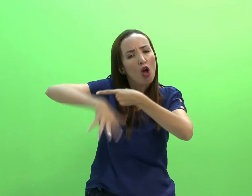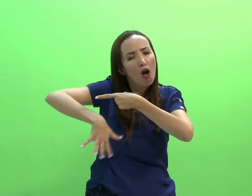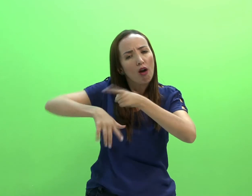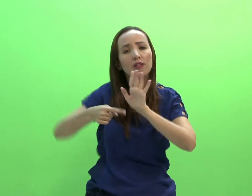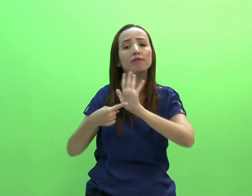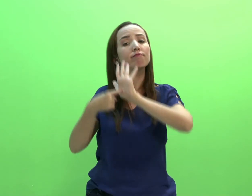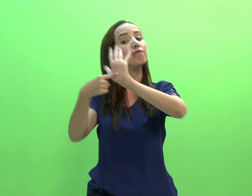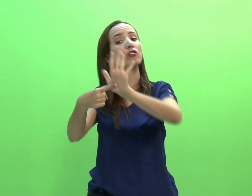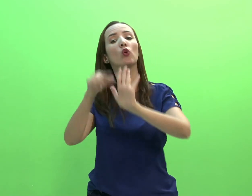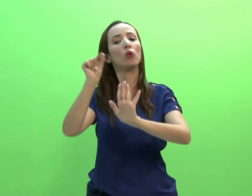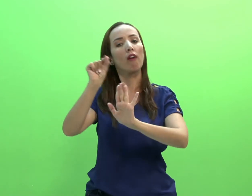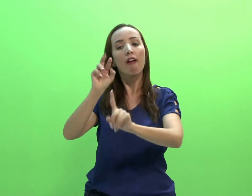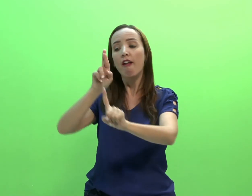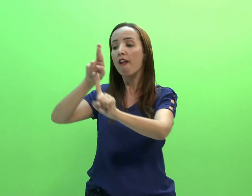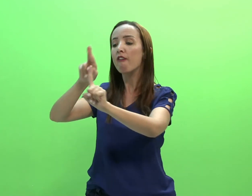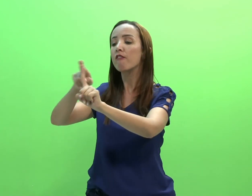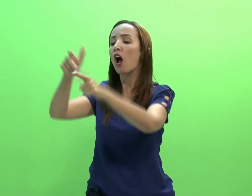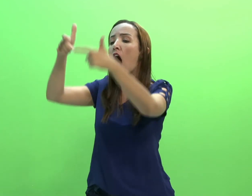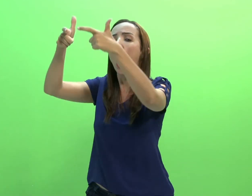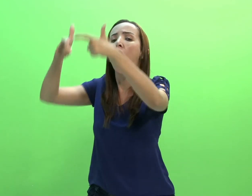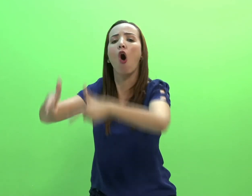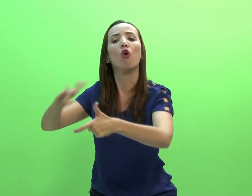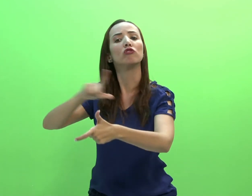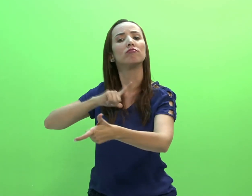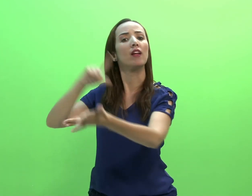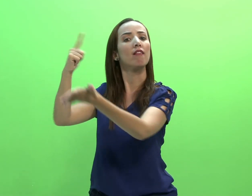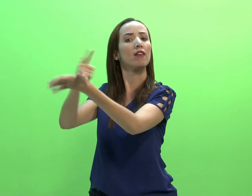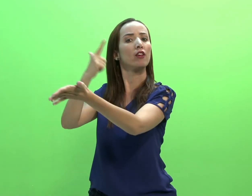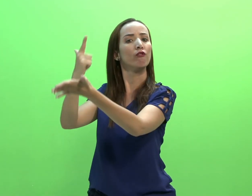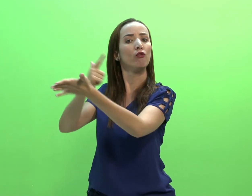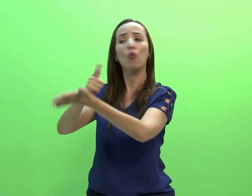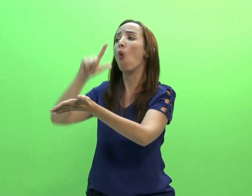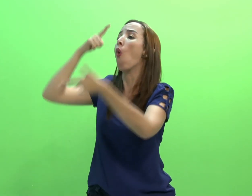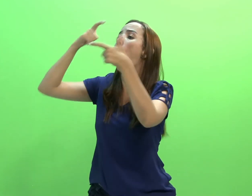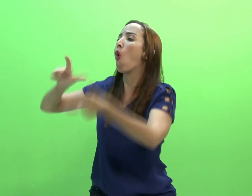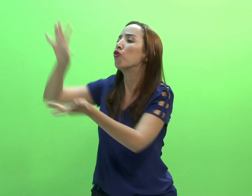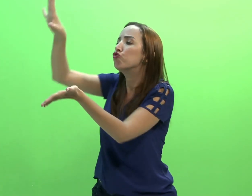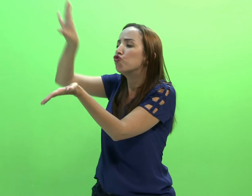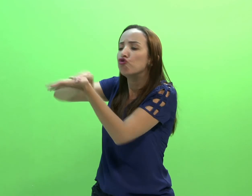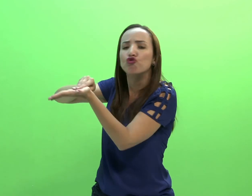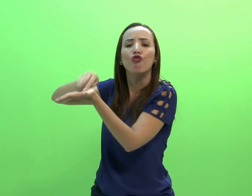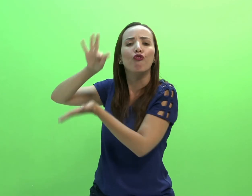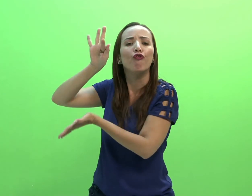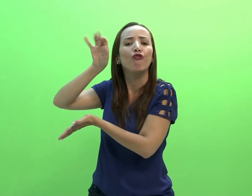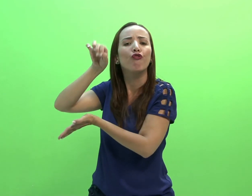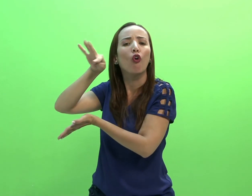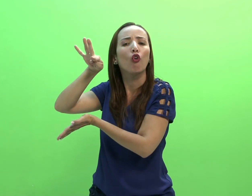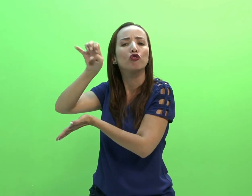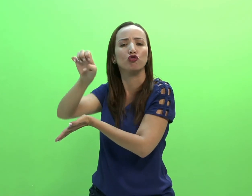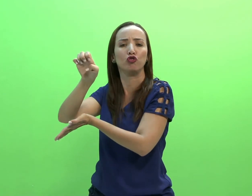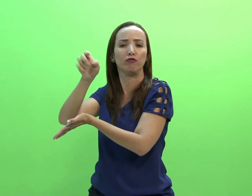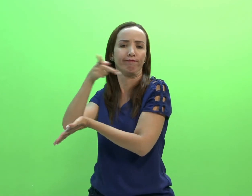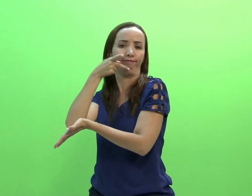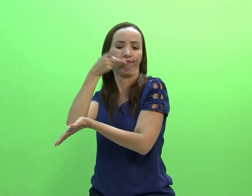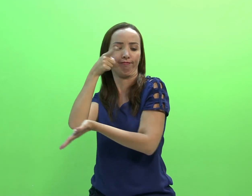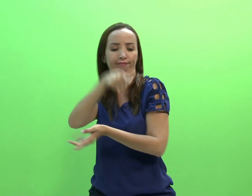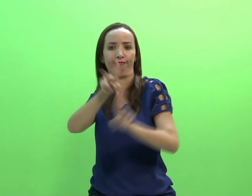Na nota de rodapé, você pode mostrar uma referência, onde o livro é encontrado, colocar a